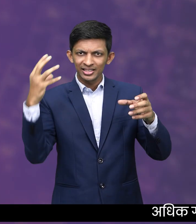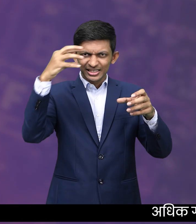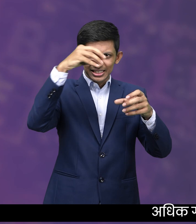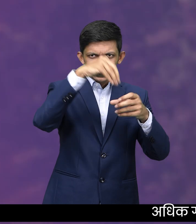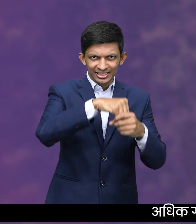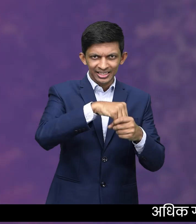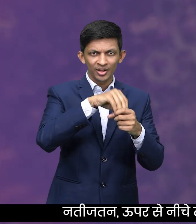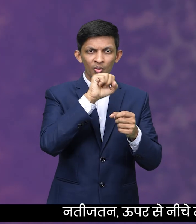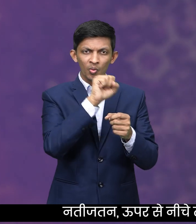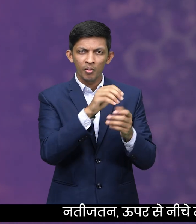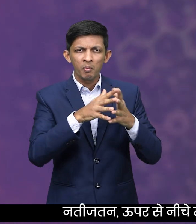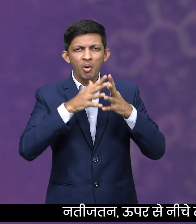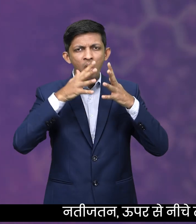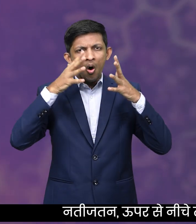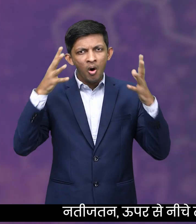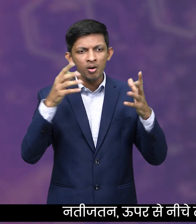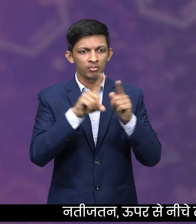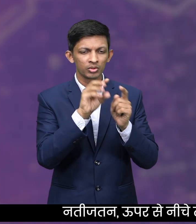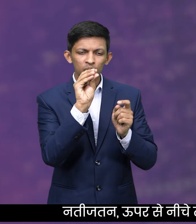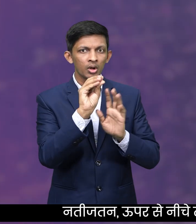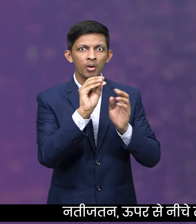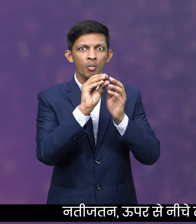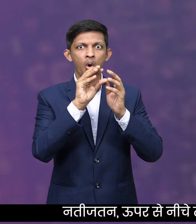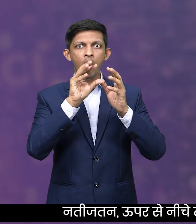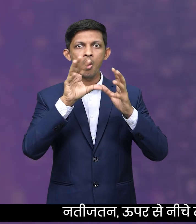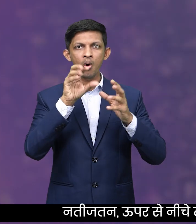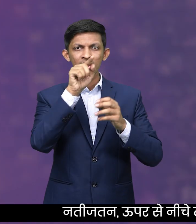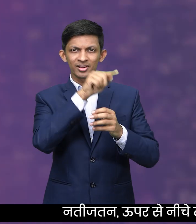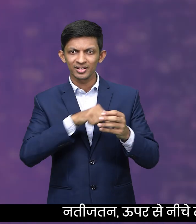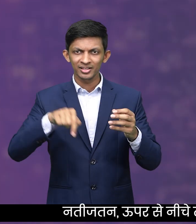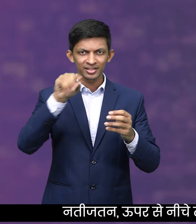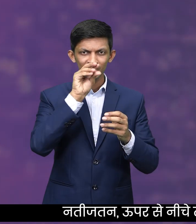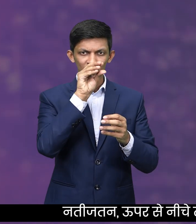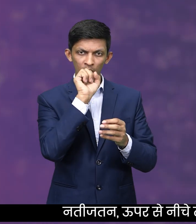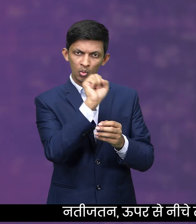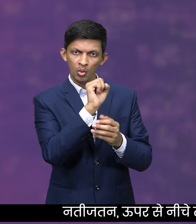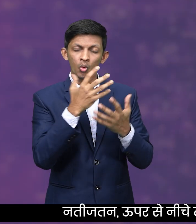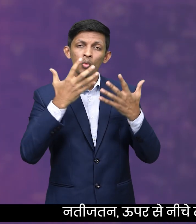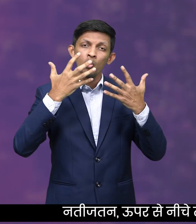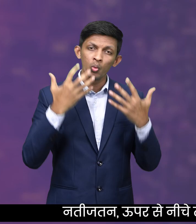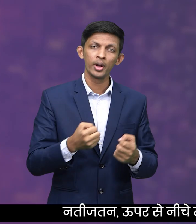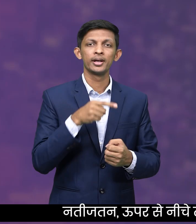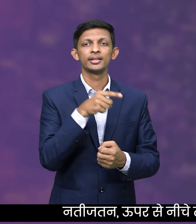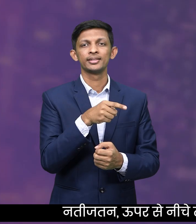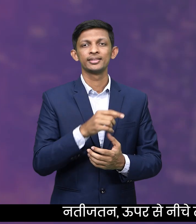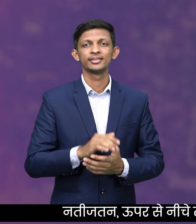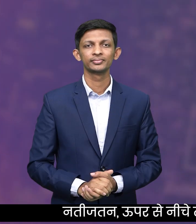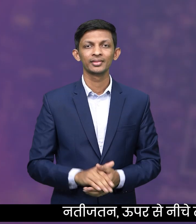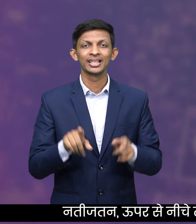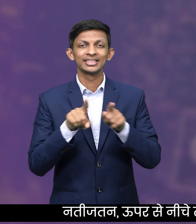है। नतीजतन ऊपर से नीचे तक एक समूह में गोले की संख्या बढ़ जाती